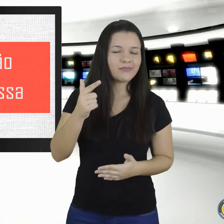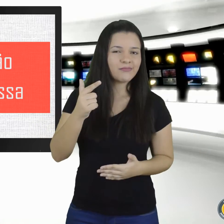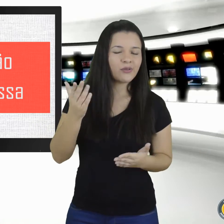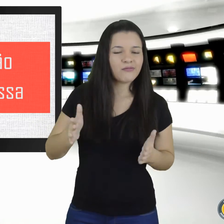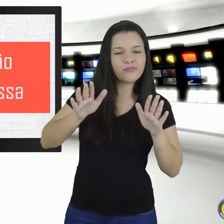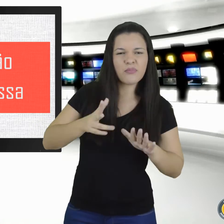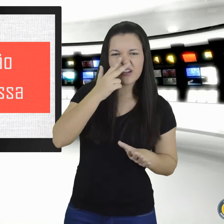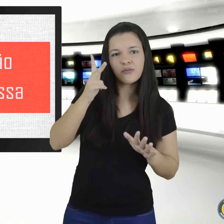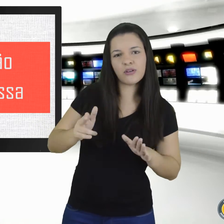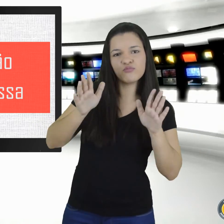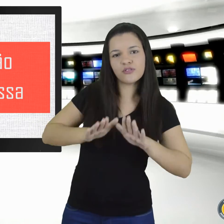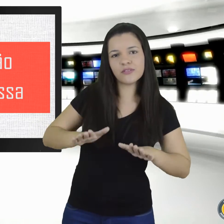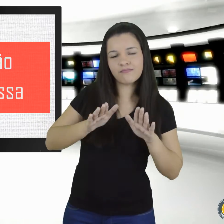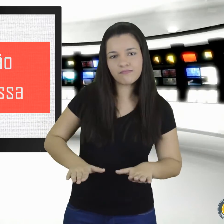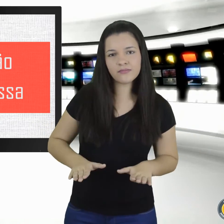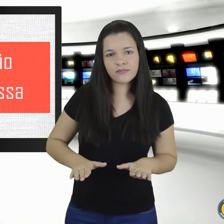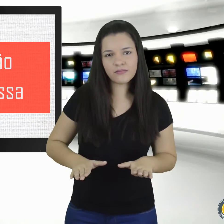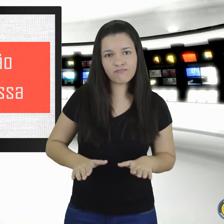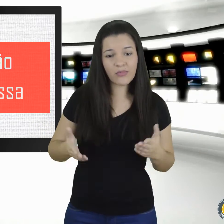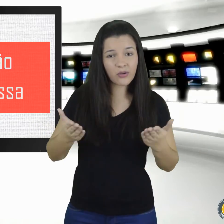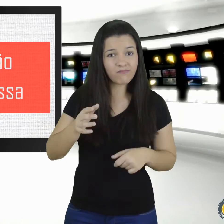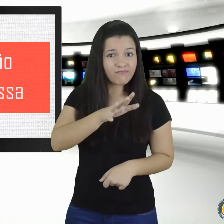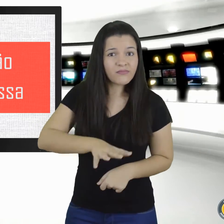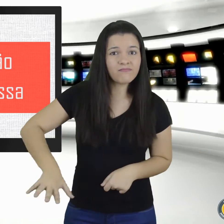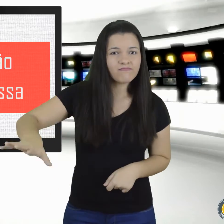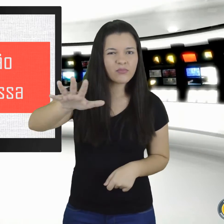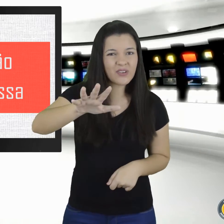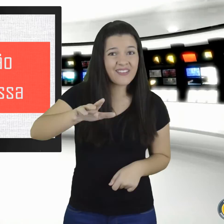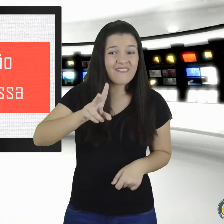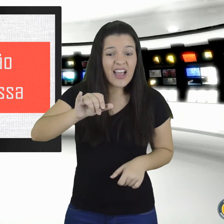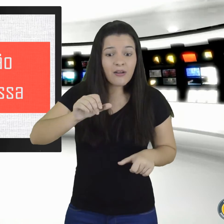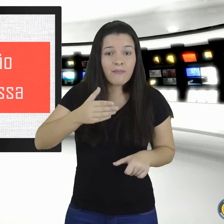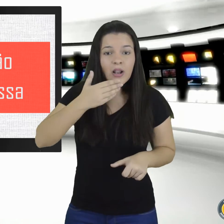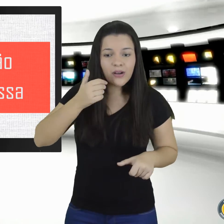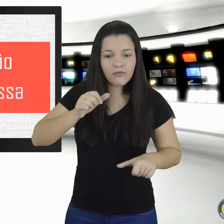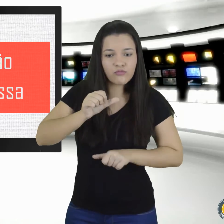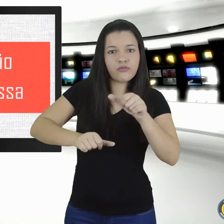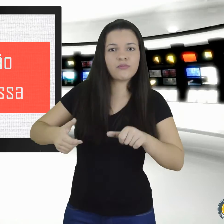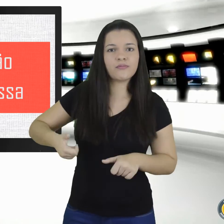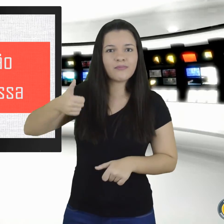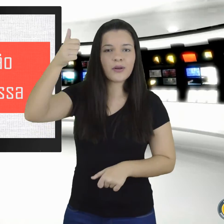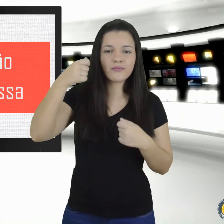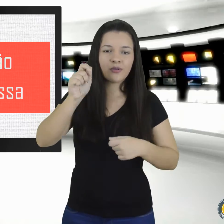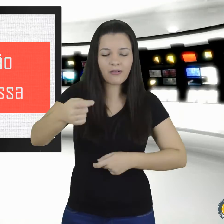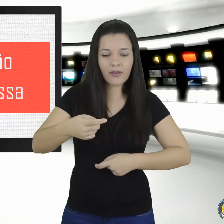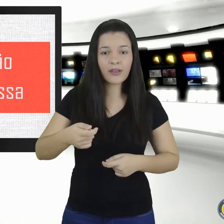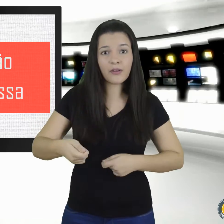passado. Certamente, o panorama será alterado a partir da maior estabilidade da